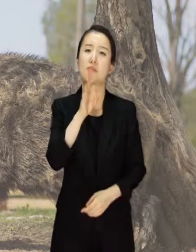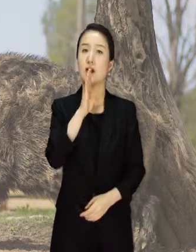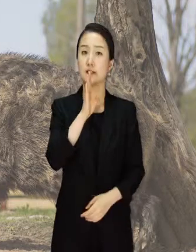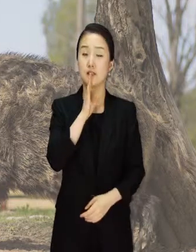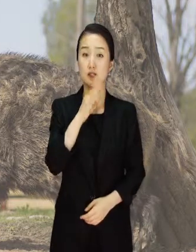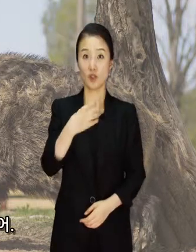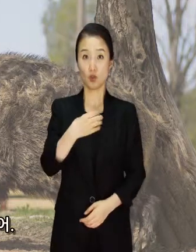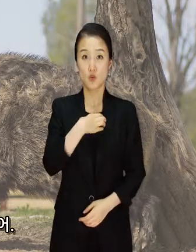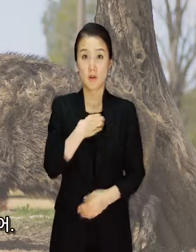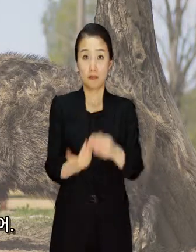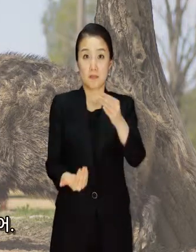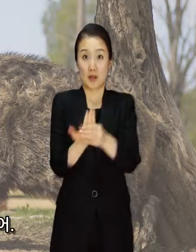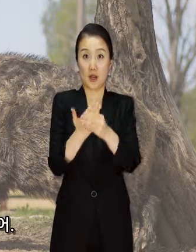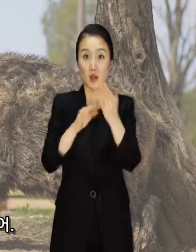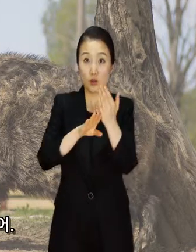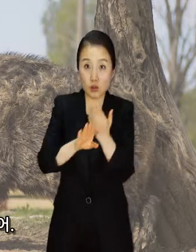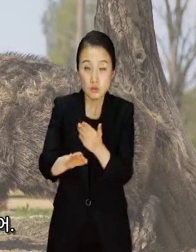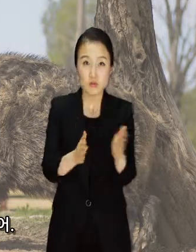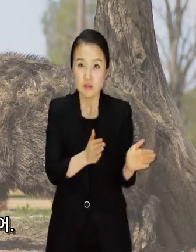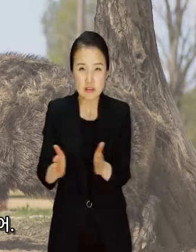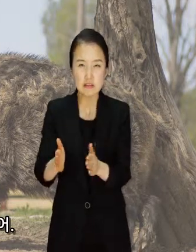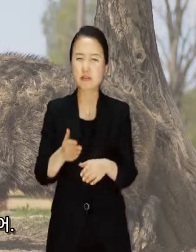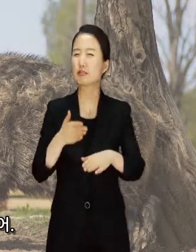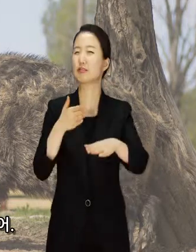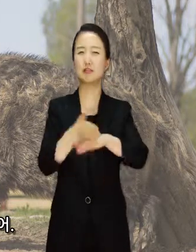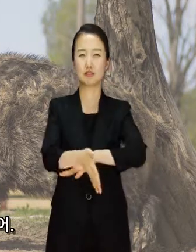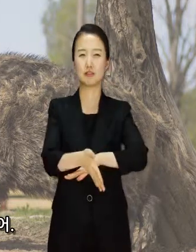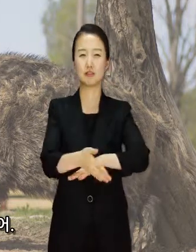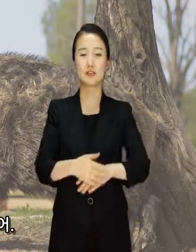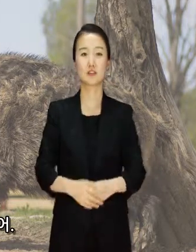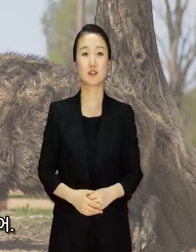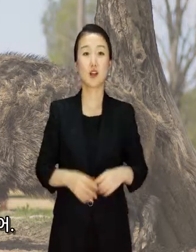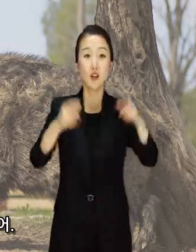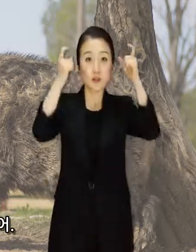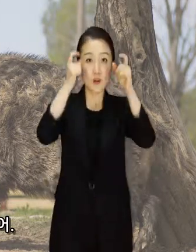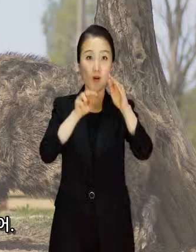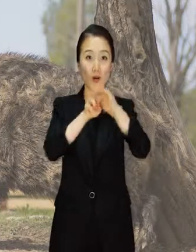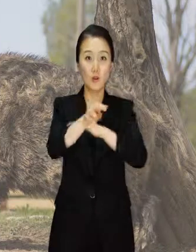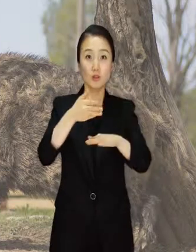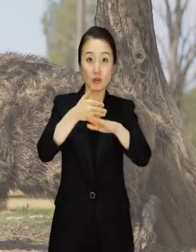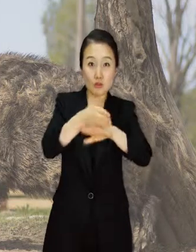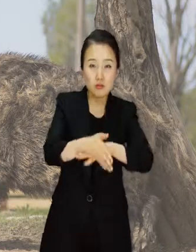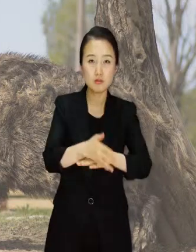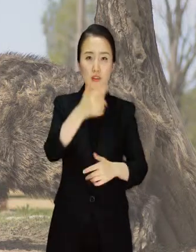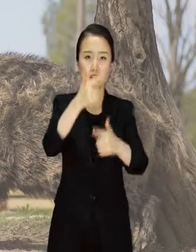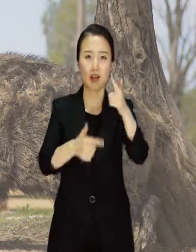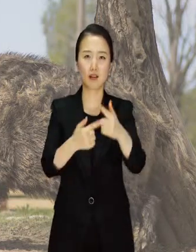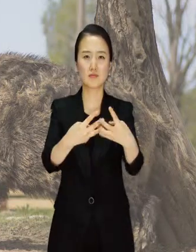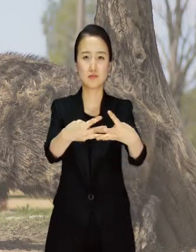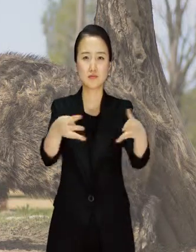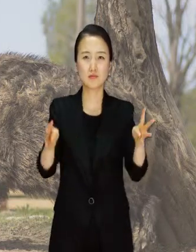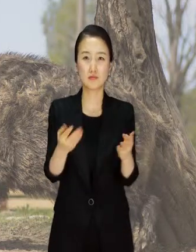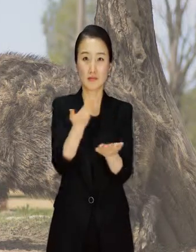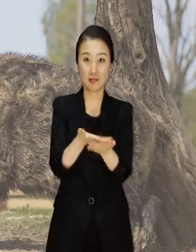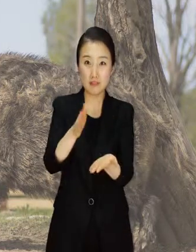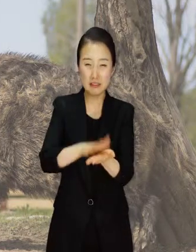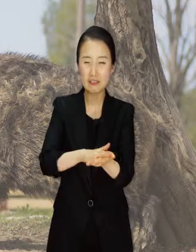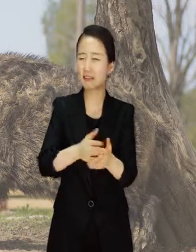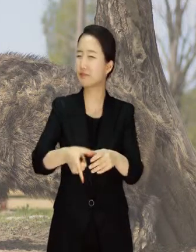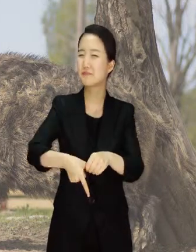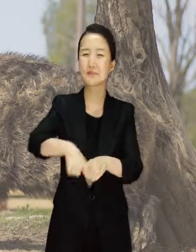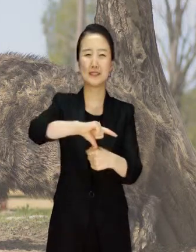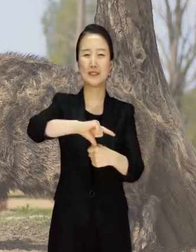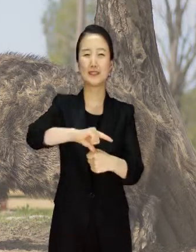멧돼지 말처럼 위험이 닥치고 나서야 대처하는 건 아무 소용이 없어. 소 잃고 외양간 고치는 게